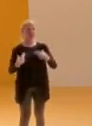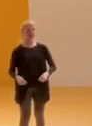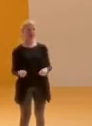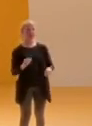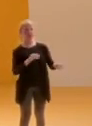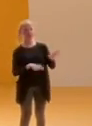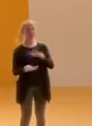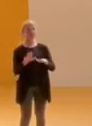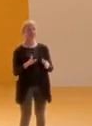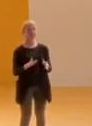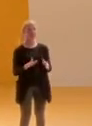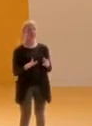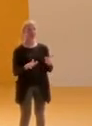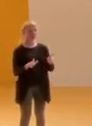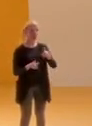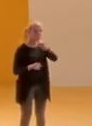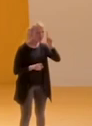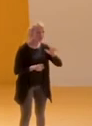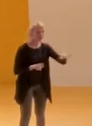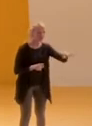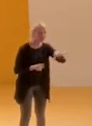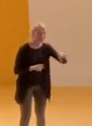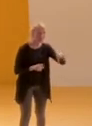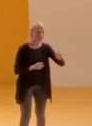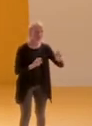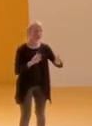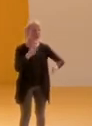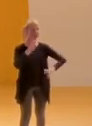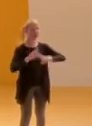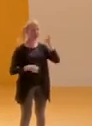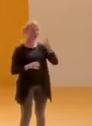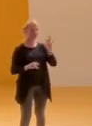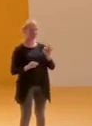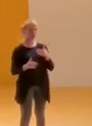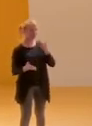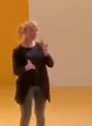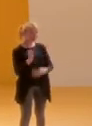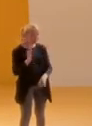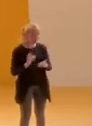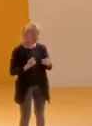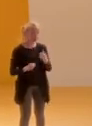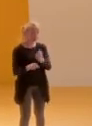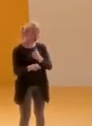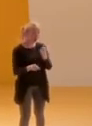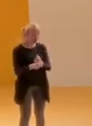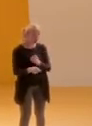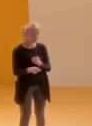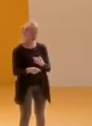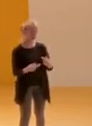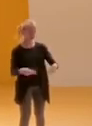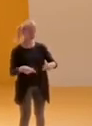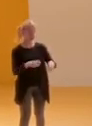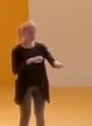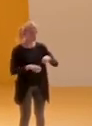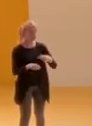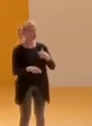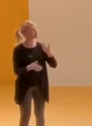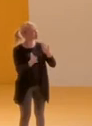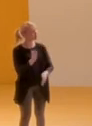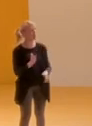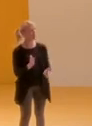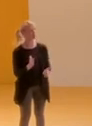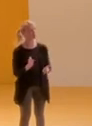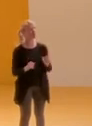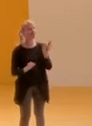ludzie reagowali bo to było dla nich coś realnego utrata zasobu który w zasadzie się nie ruszał nawet były historie dotyczące tego że